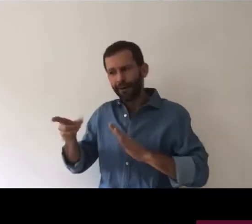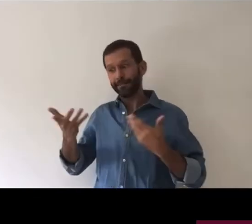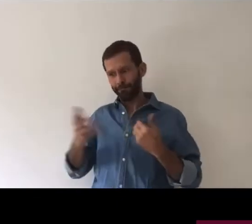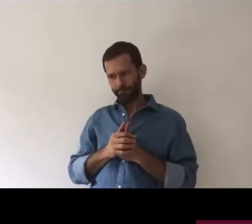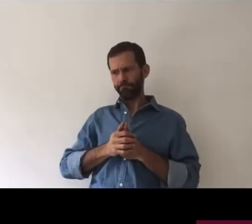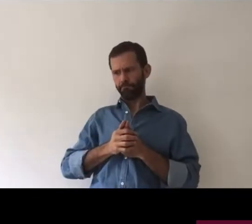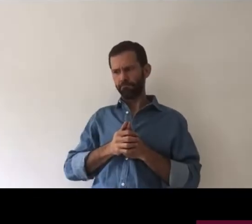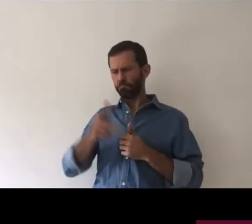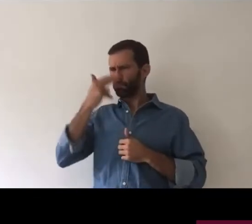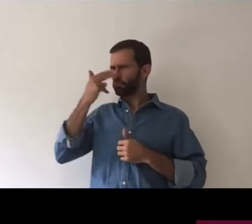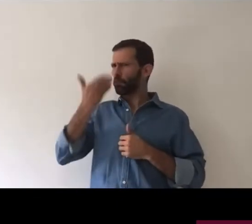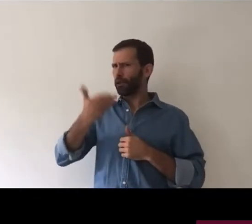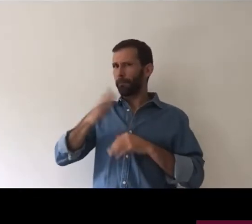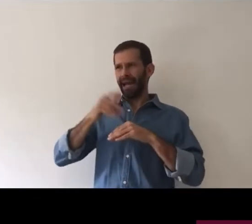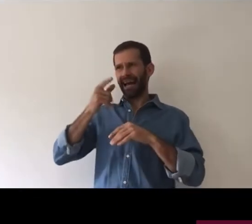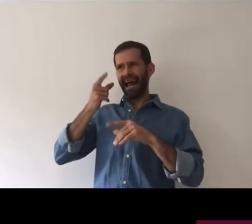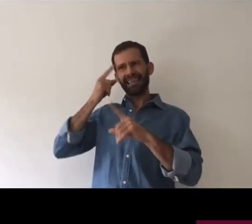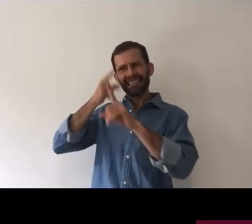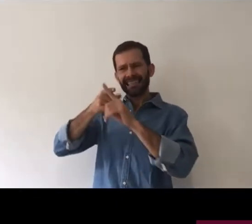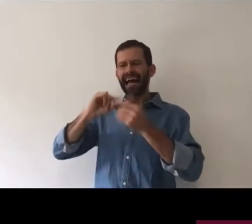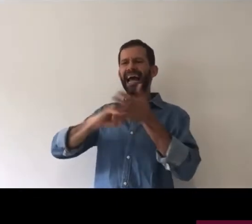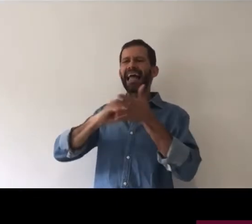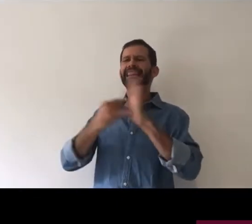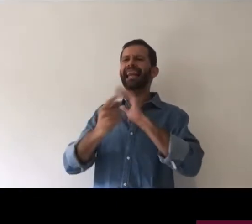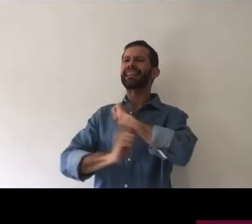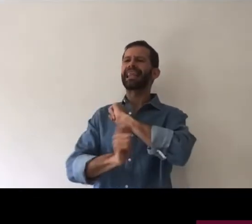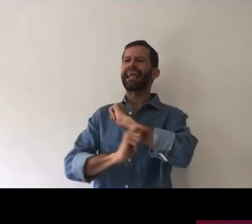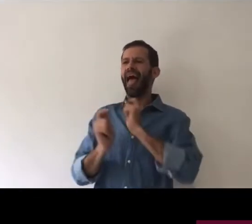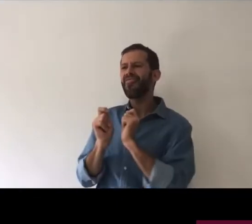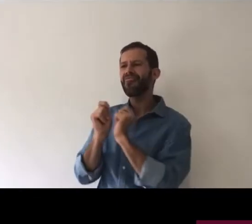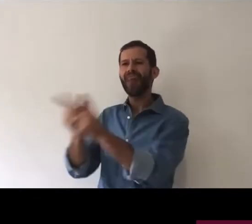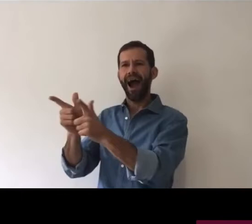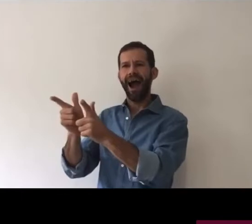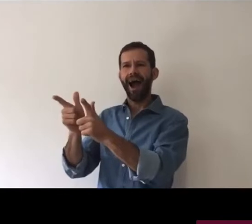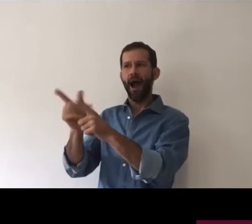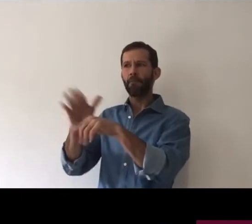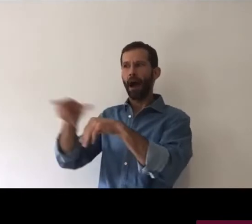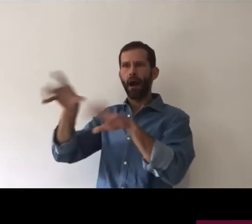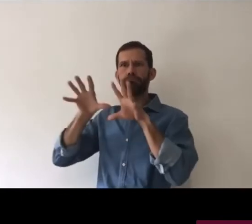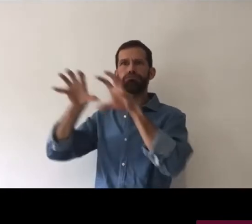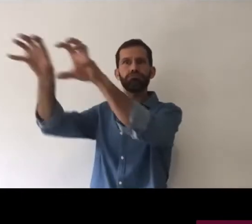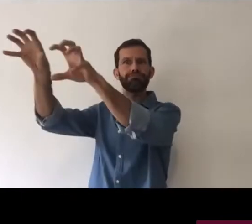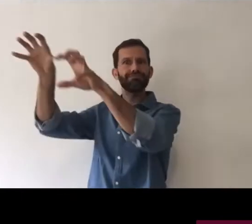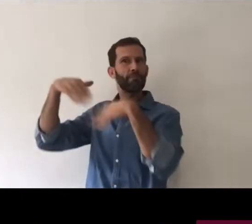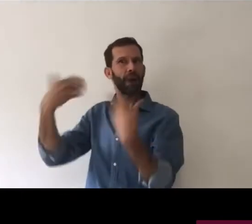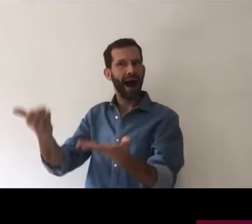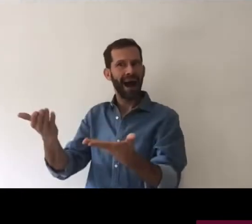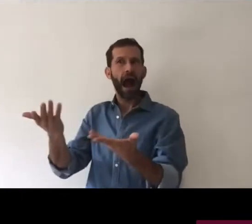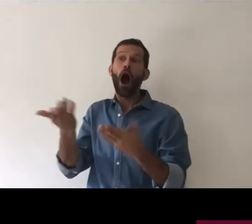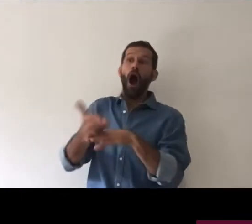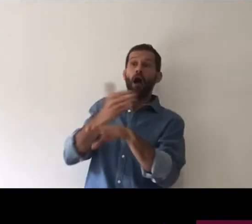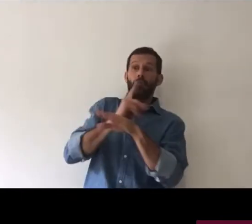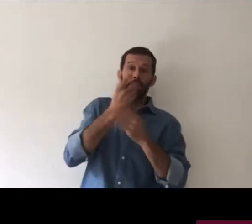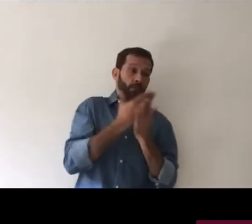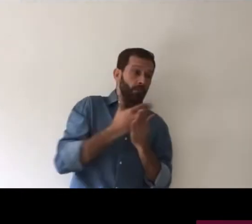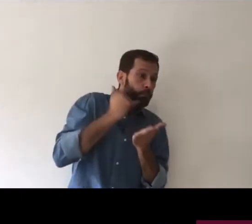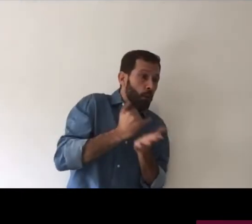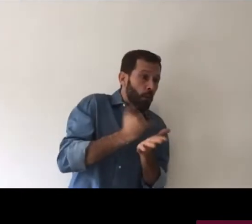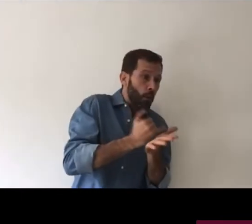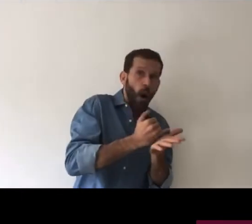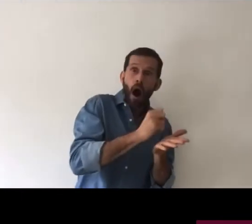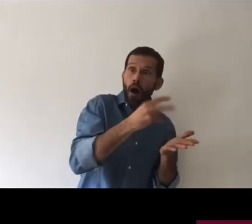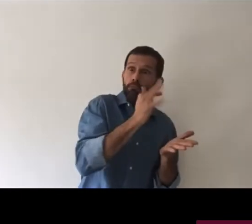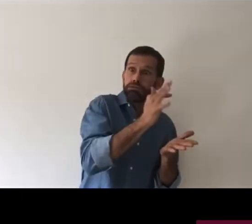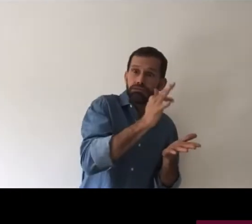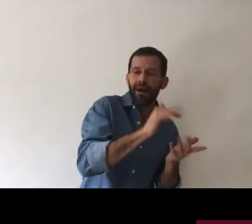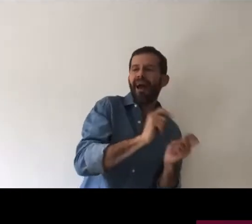cuando aprendemos una segunda lengua y utilizamos como apoyo la lengua de signos? Es interesante el uso de estrategias, en este caso el de la